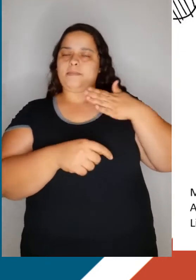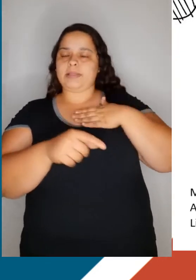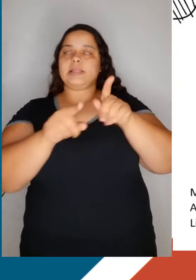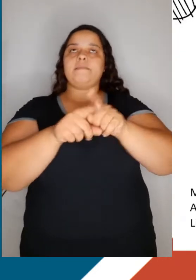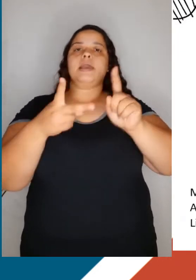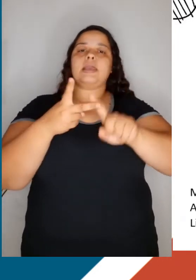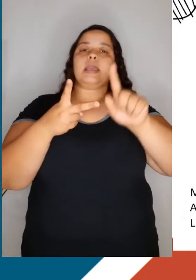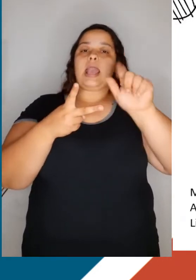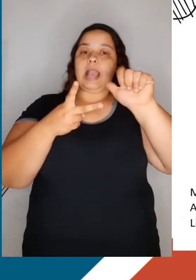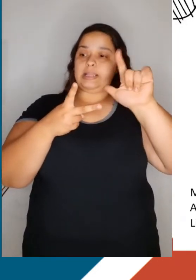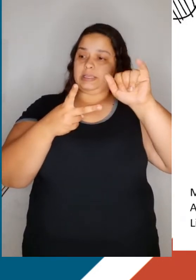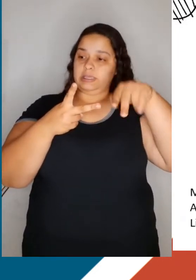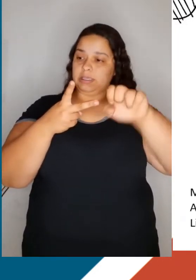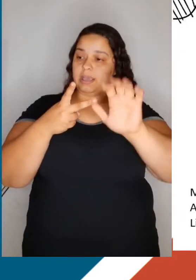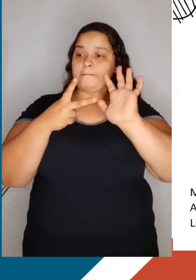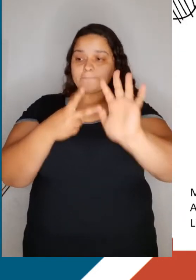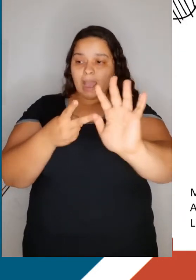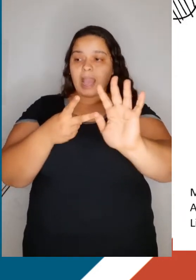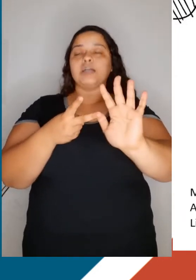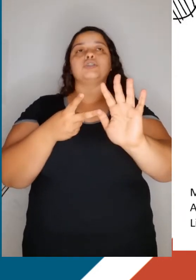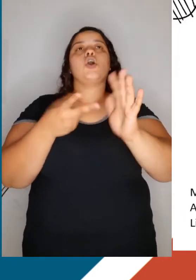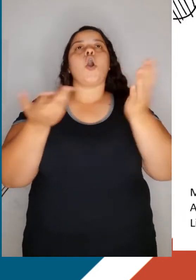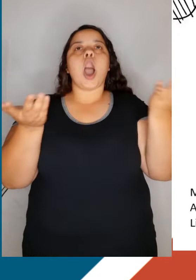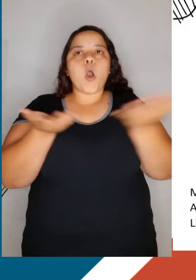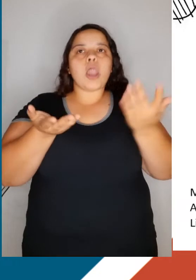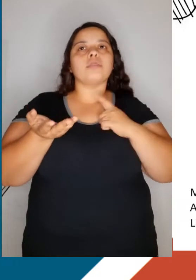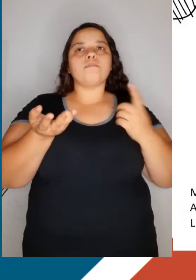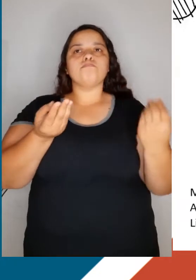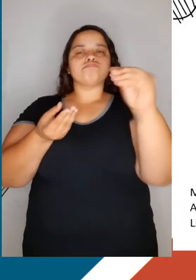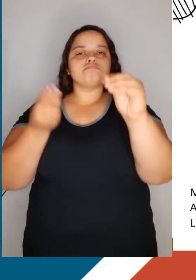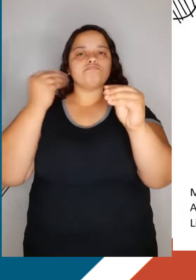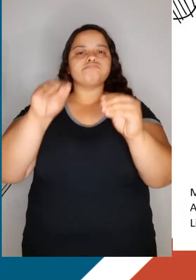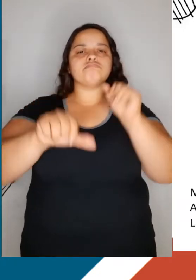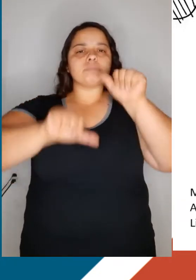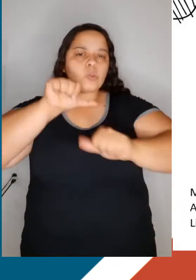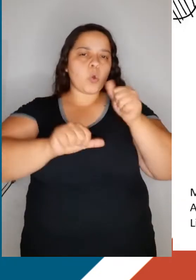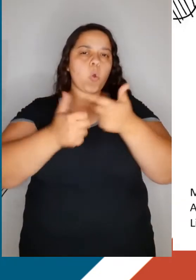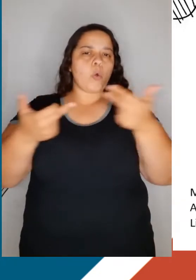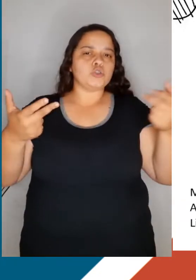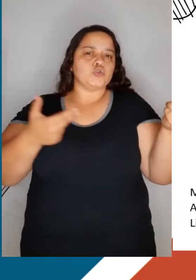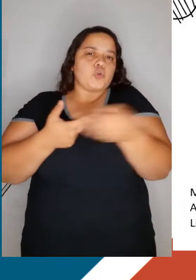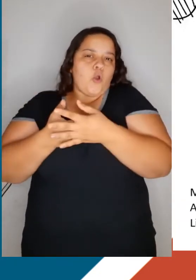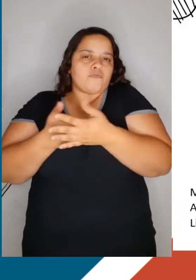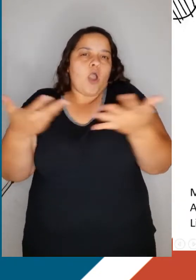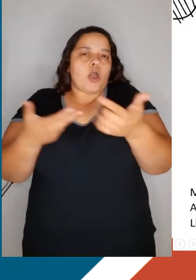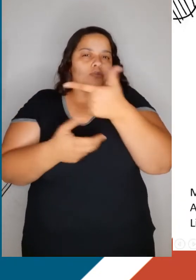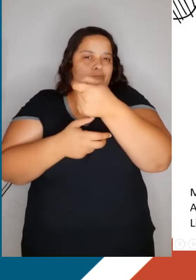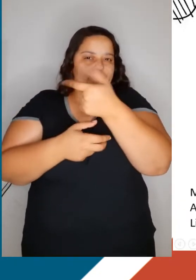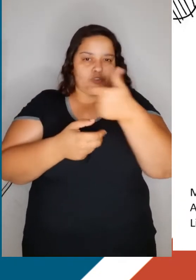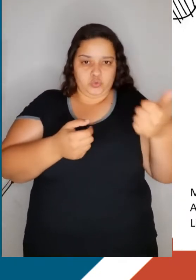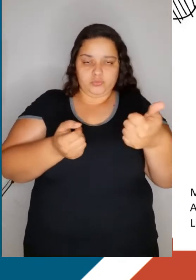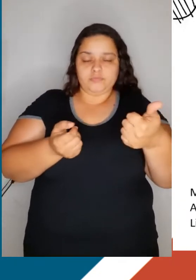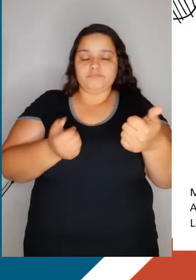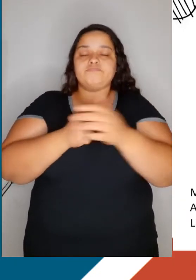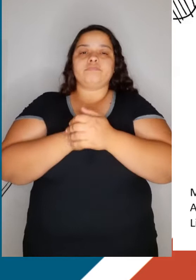pela mediadora Aline, mas ela foi ajustada e atualizada agora para 2021.